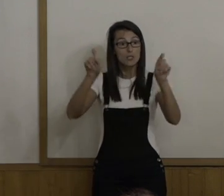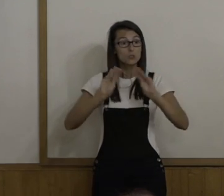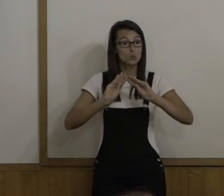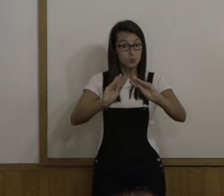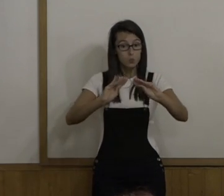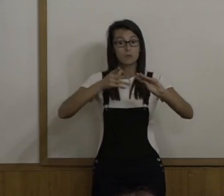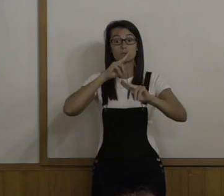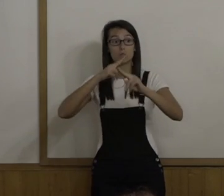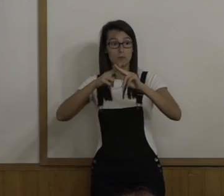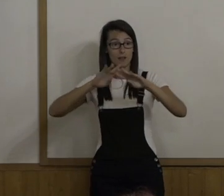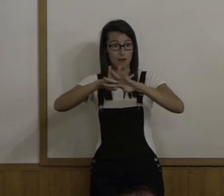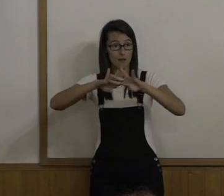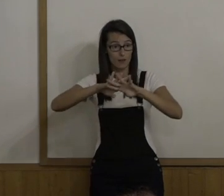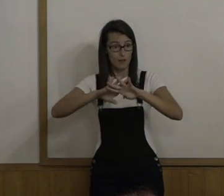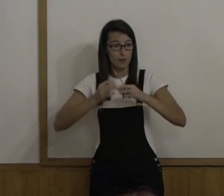Impulse,